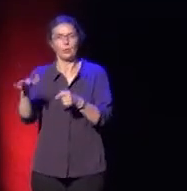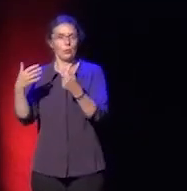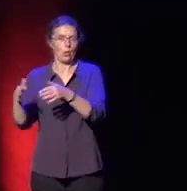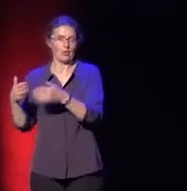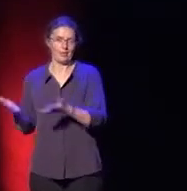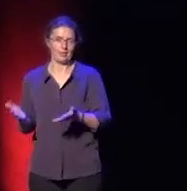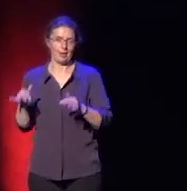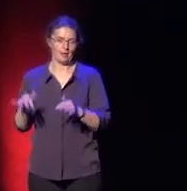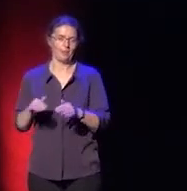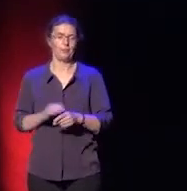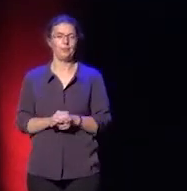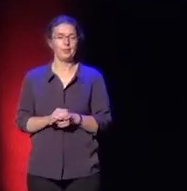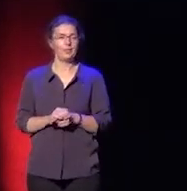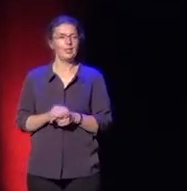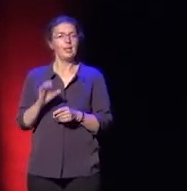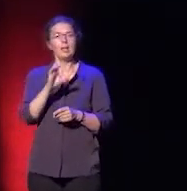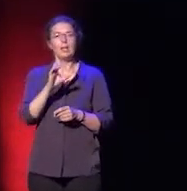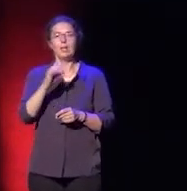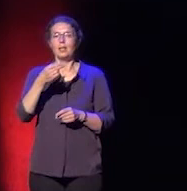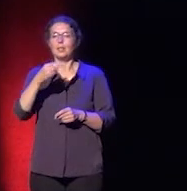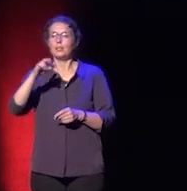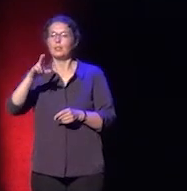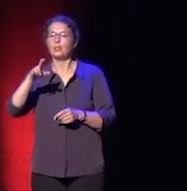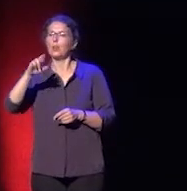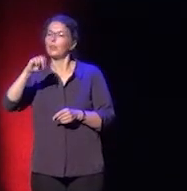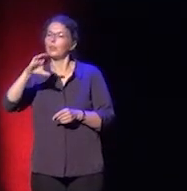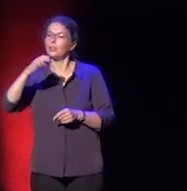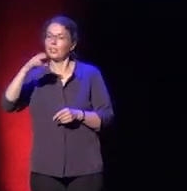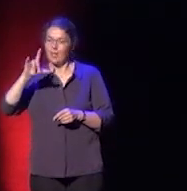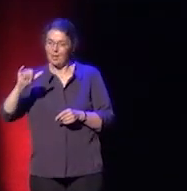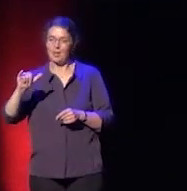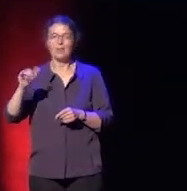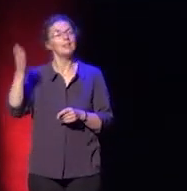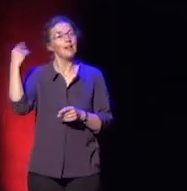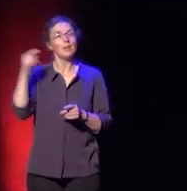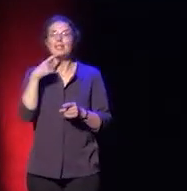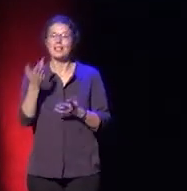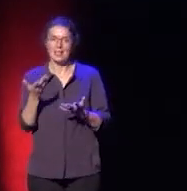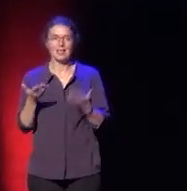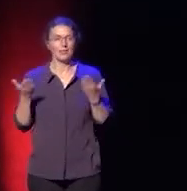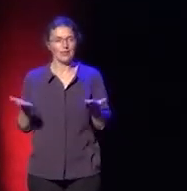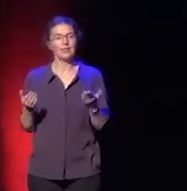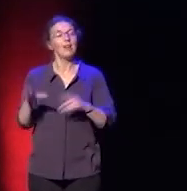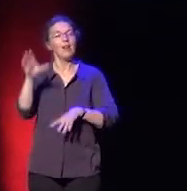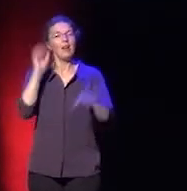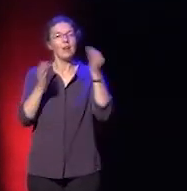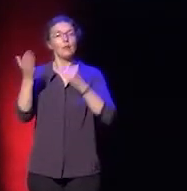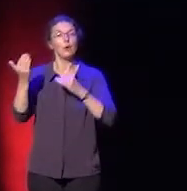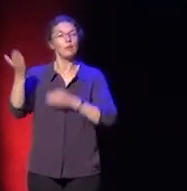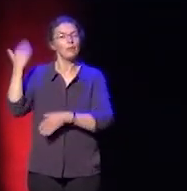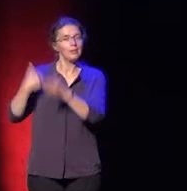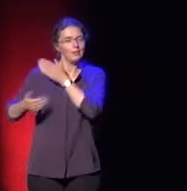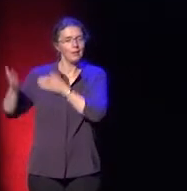und Herren, Winston Churchill wird das folgende Zitat zugesprochen: Die Erfahrung der